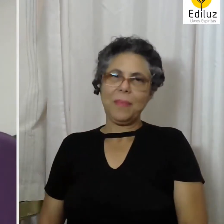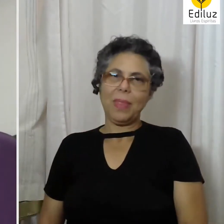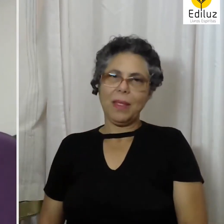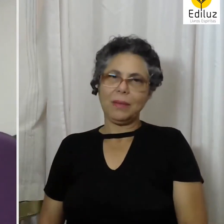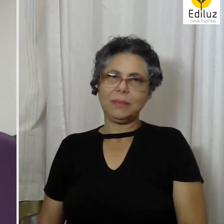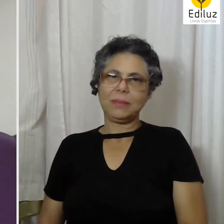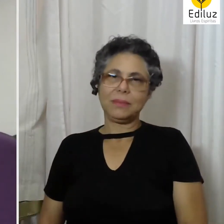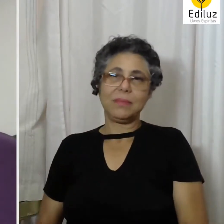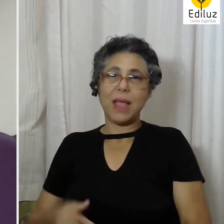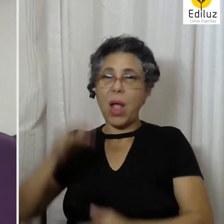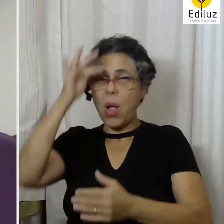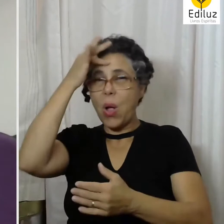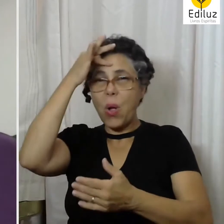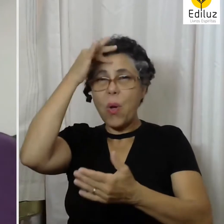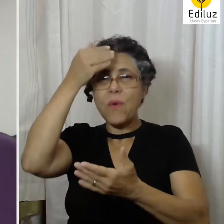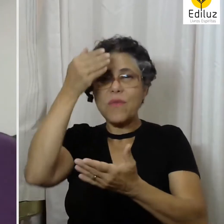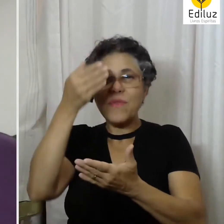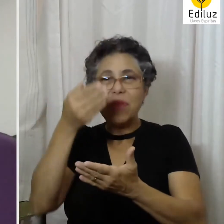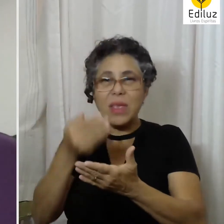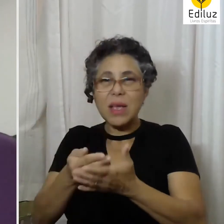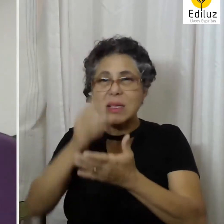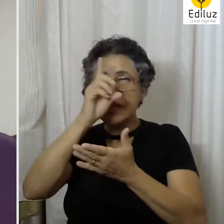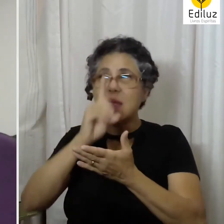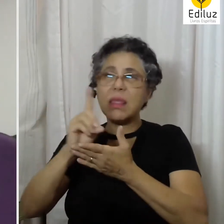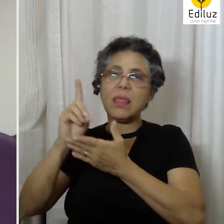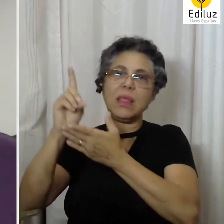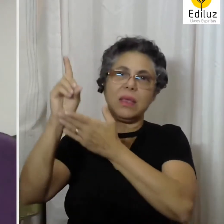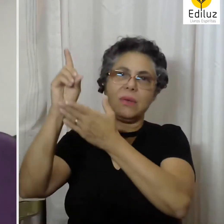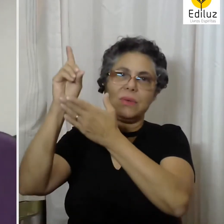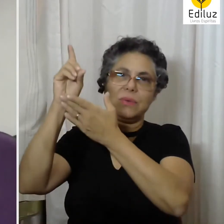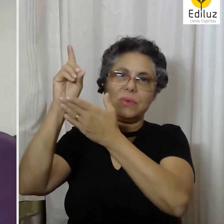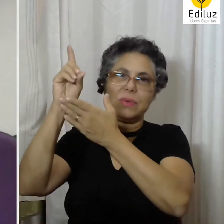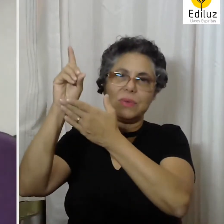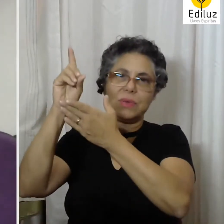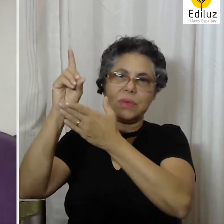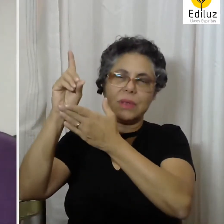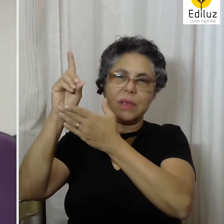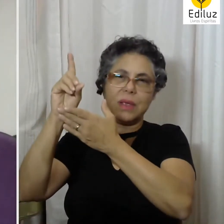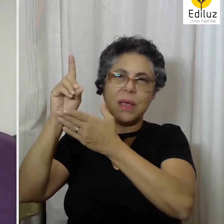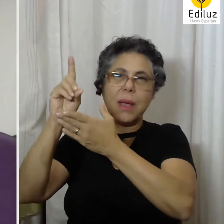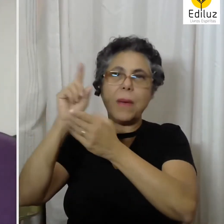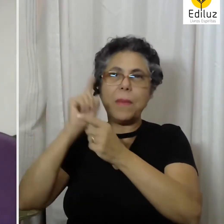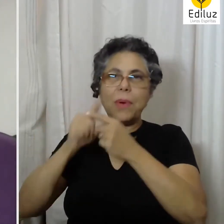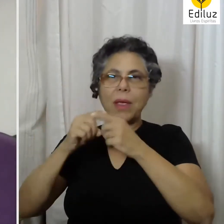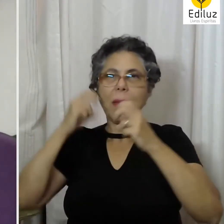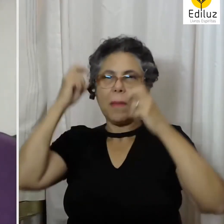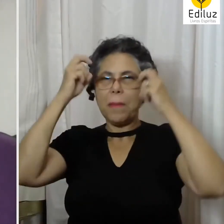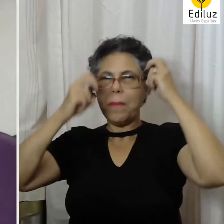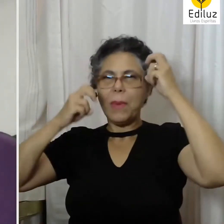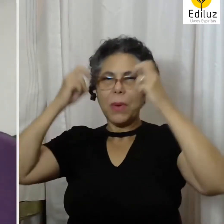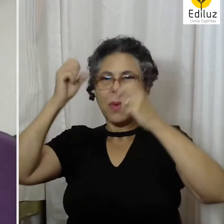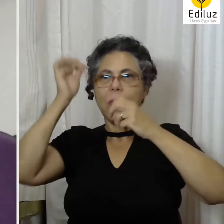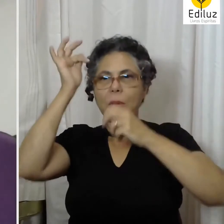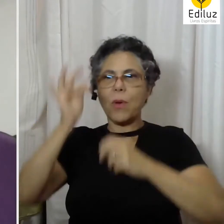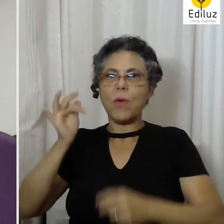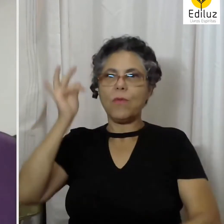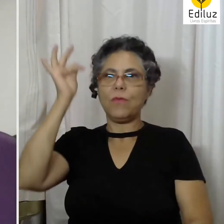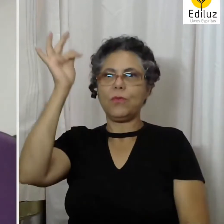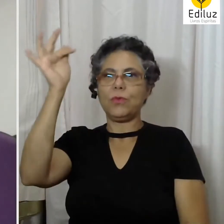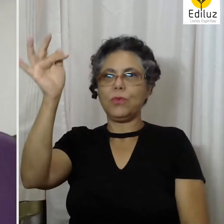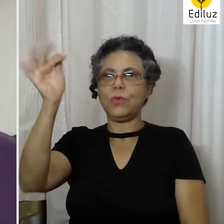perdendo a confiança em Deus e nos preocupando com o futuro. Só